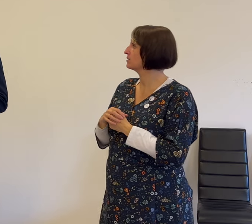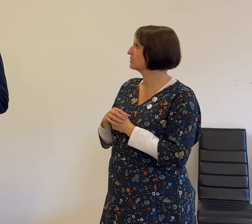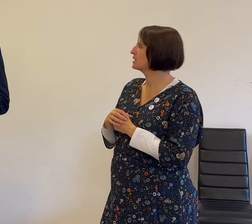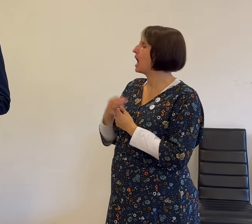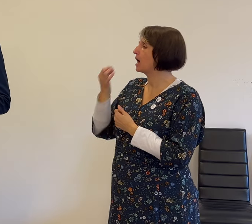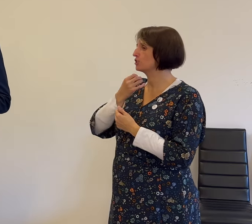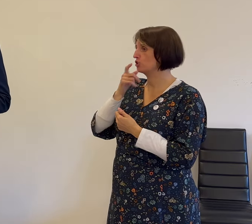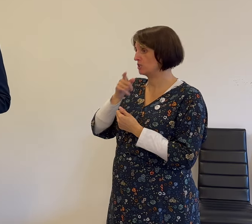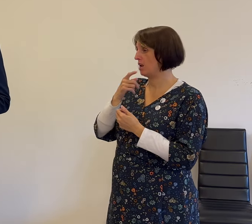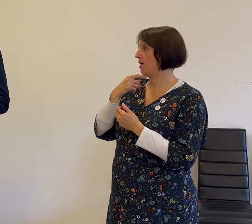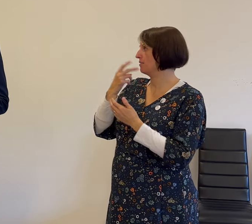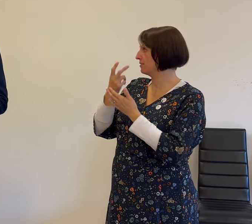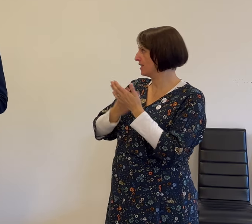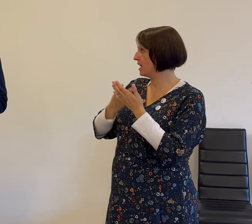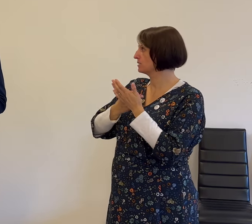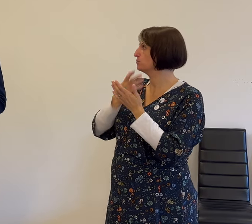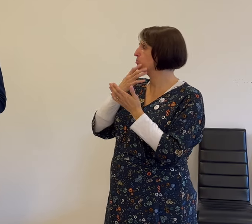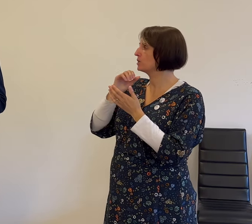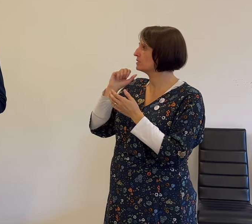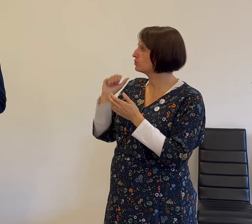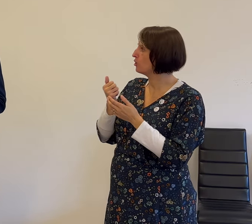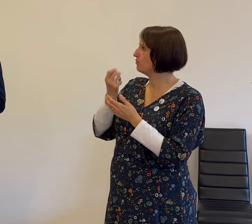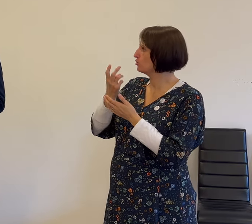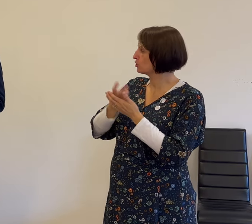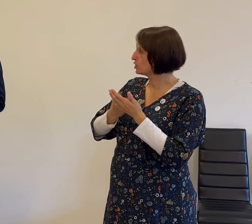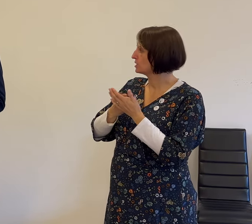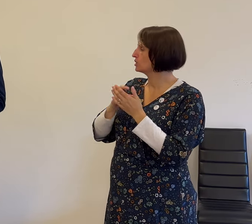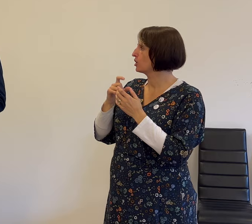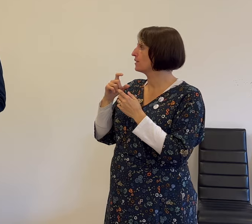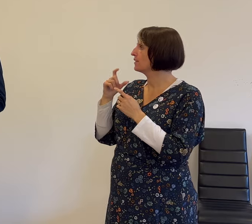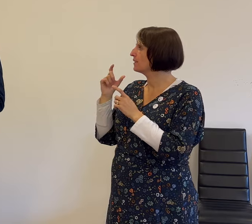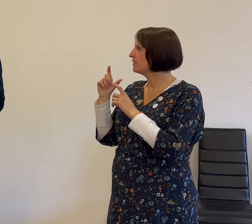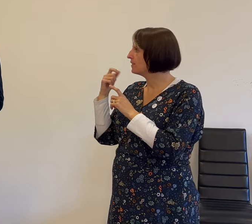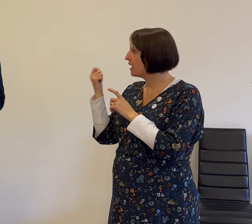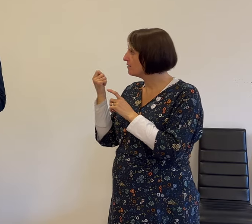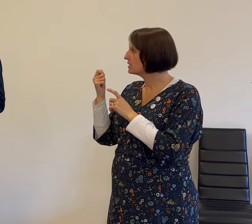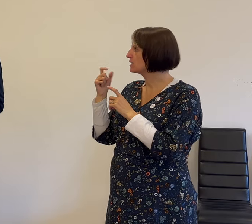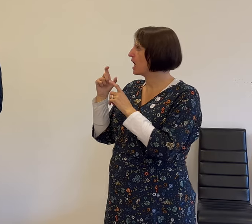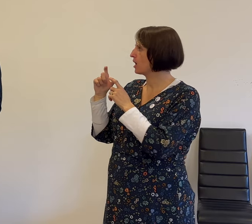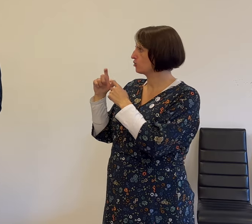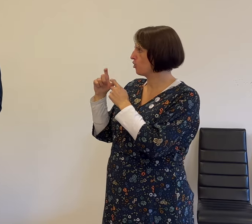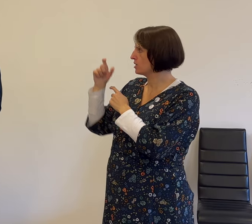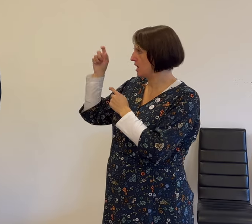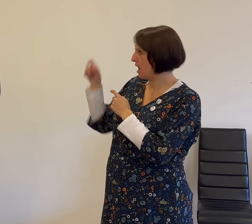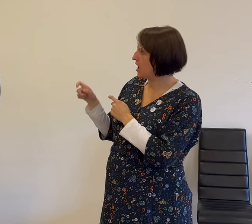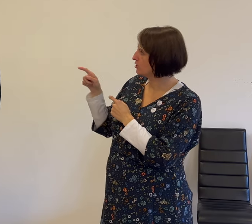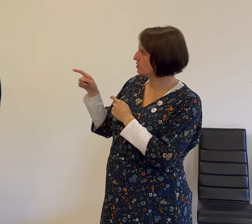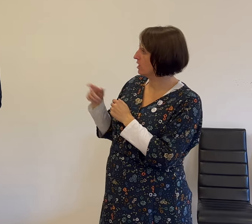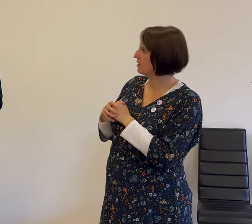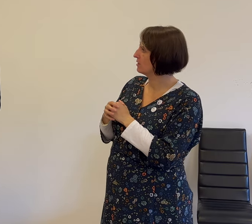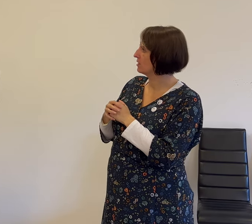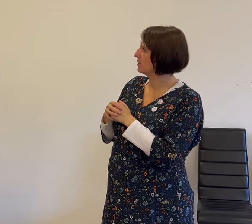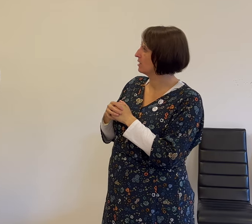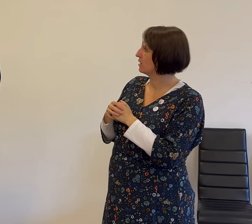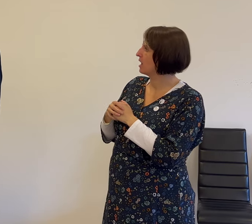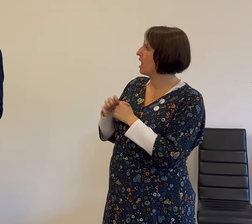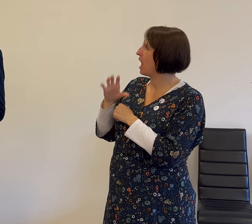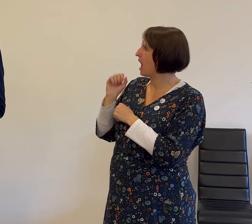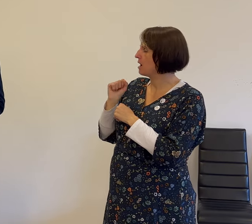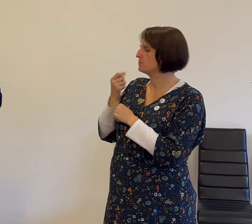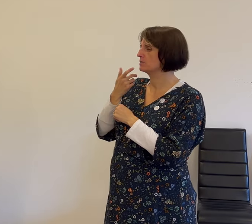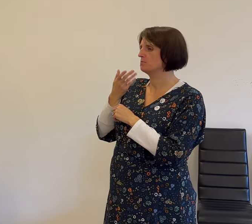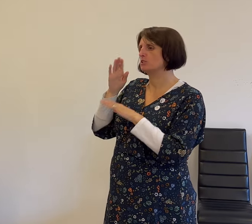znovu číst příběh Davida a Goliáše, abyste vnímali tuhle stránku, která se v tomhle příběhu skrývá.